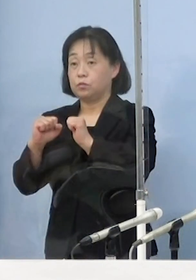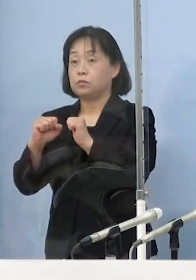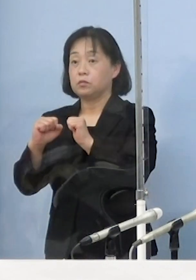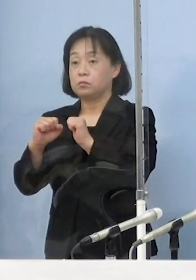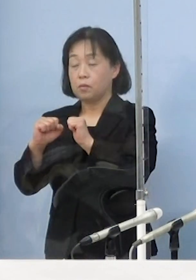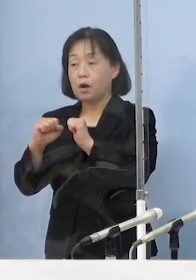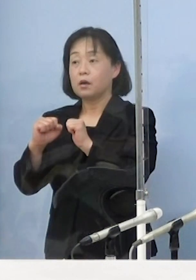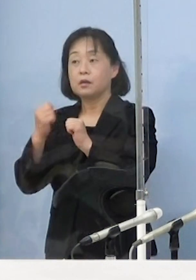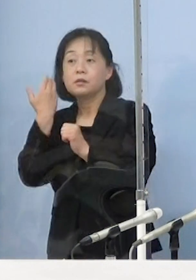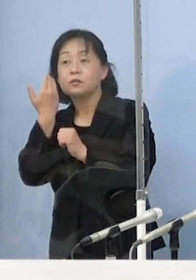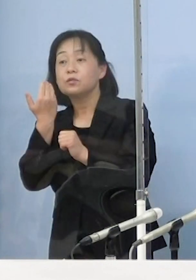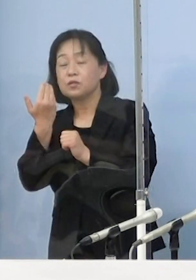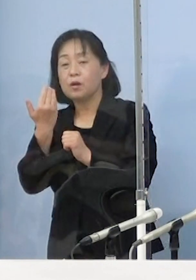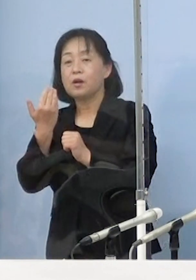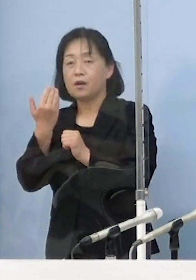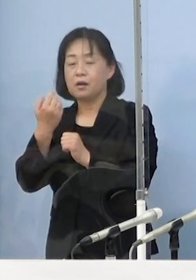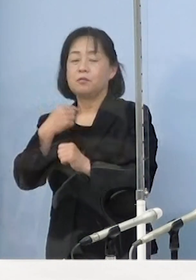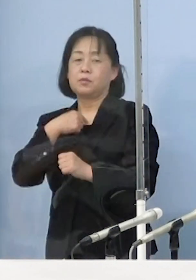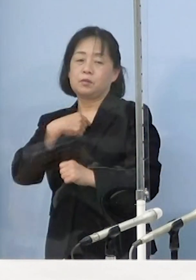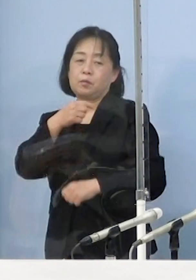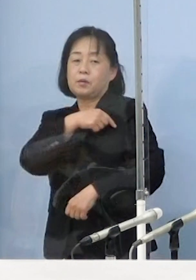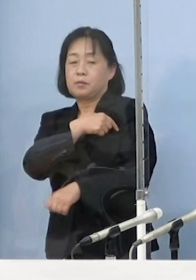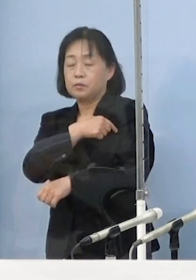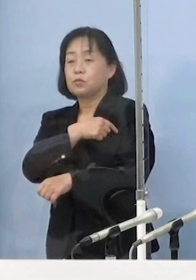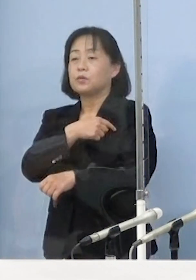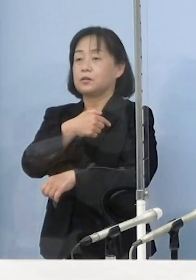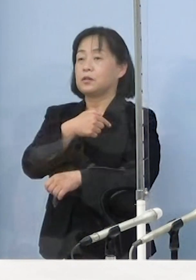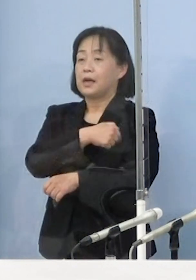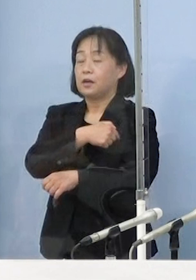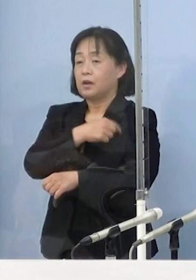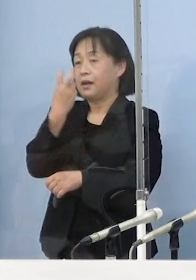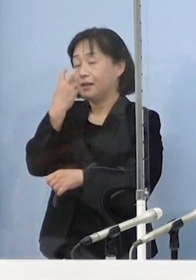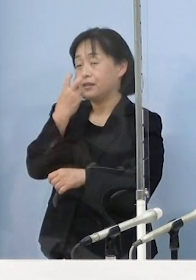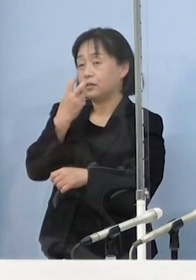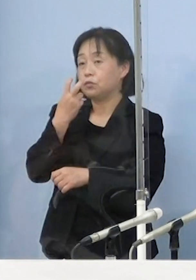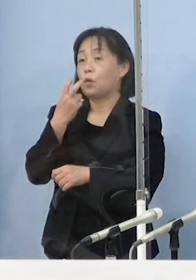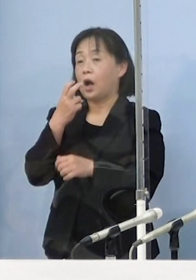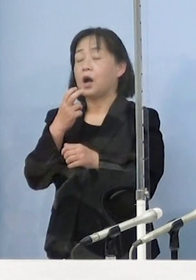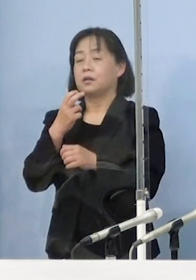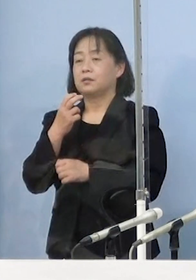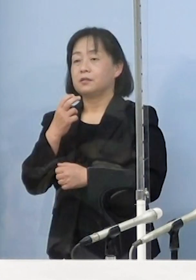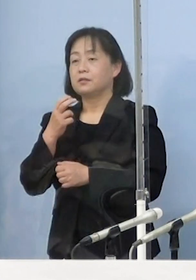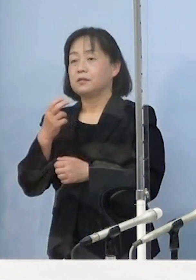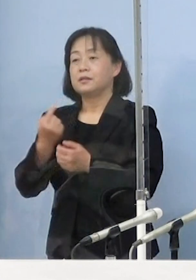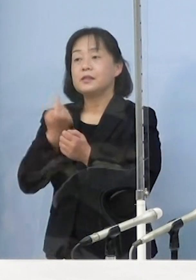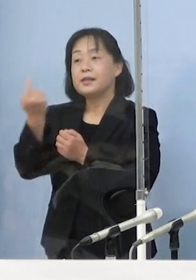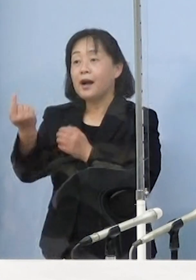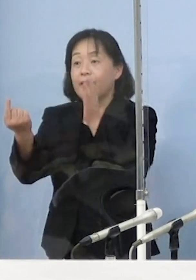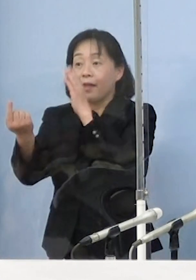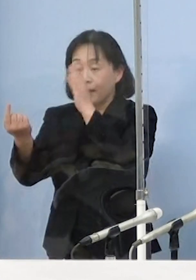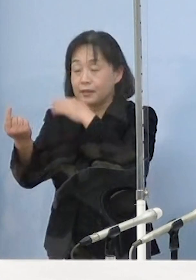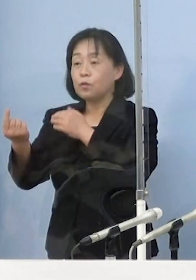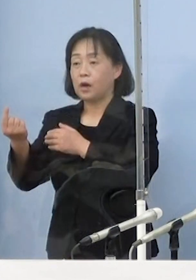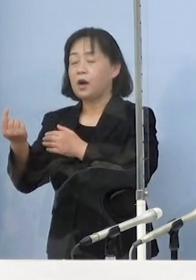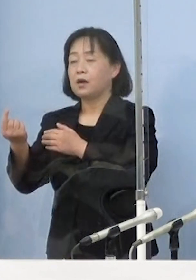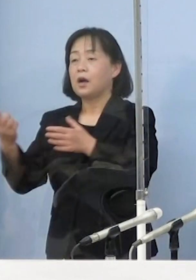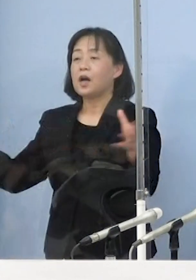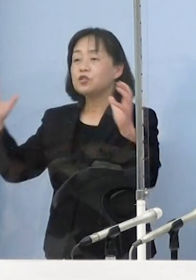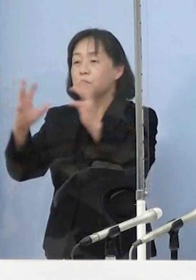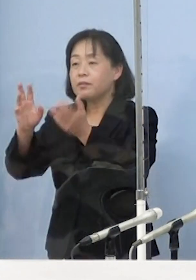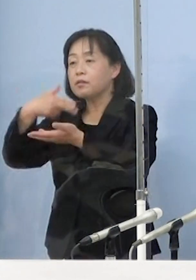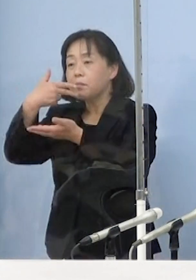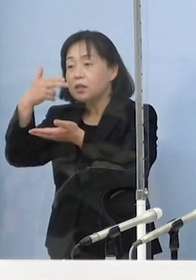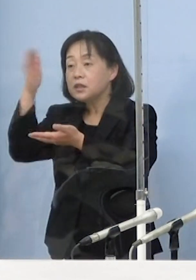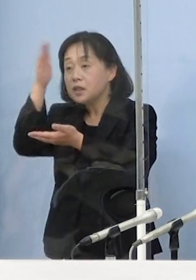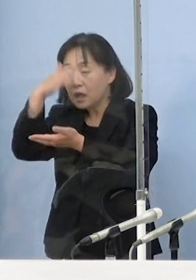をすると自分たち本当に気をつけてる。あるいは出かけない、会食なんかしないよ。じゃあなぜということなんです